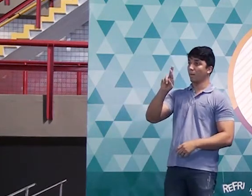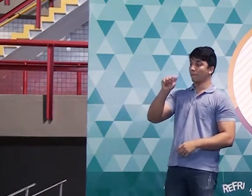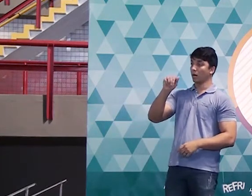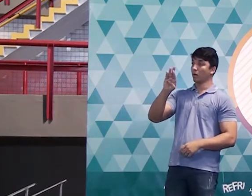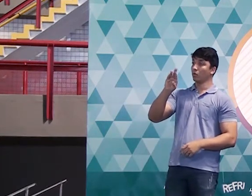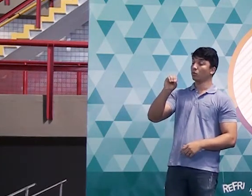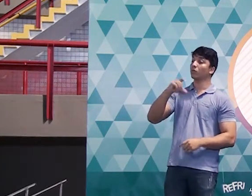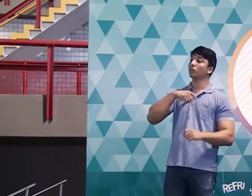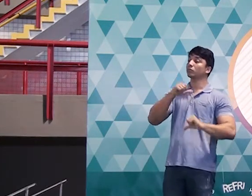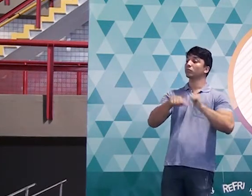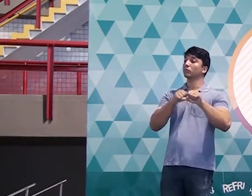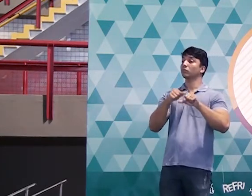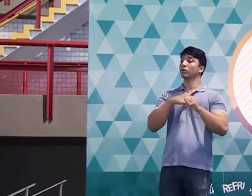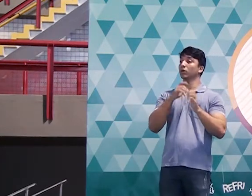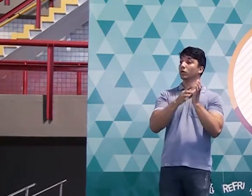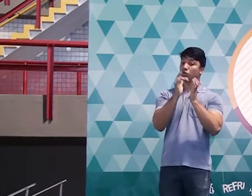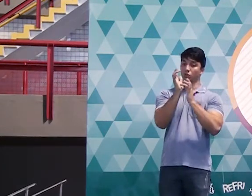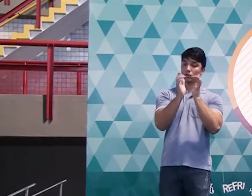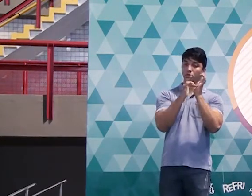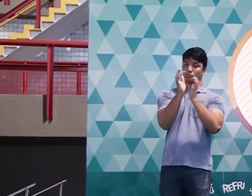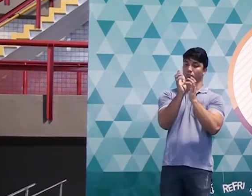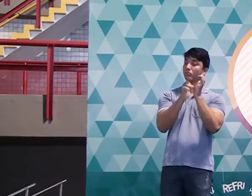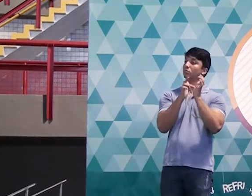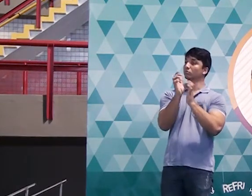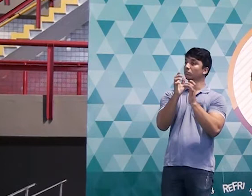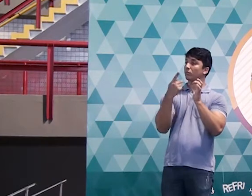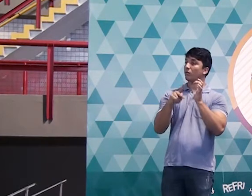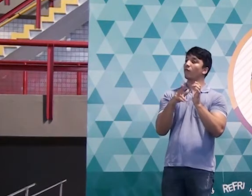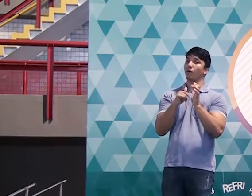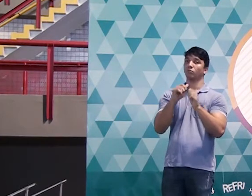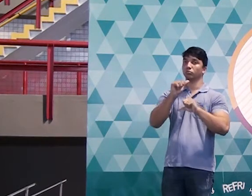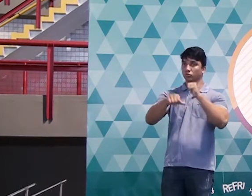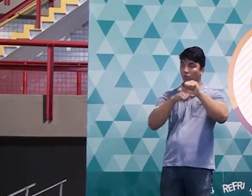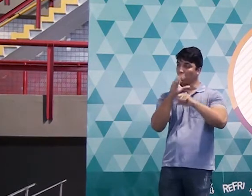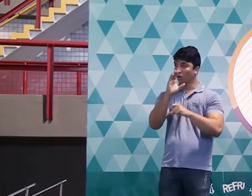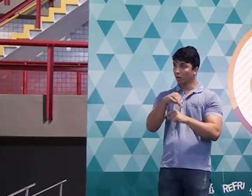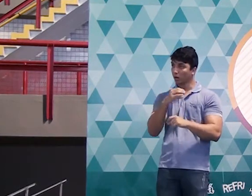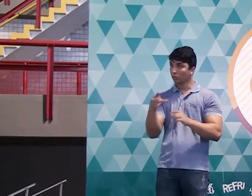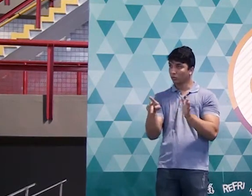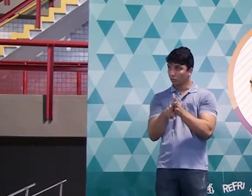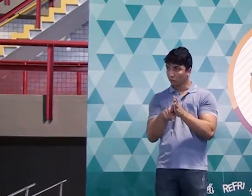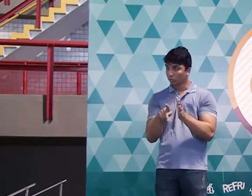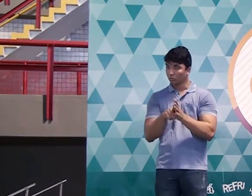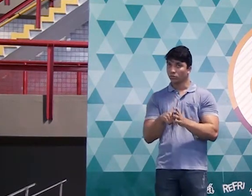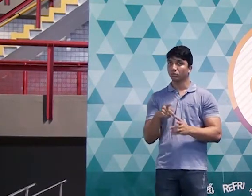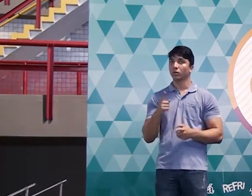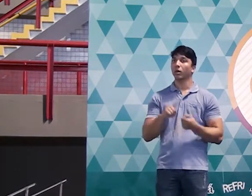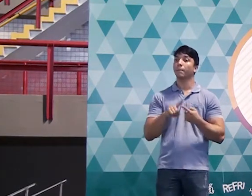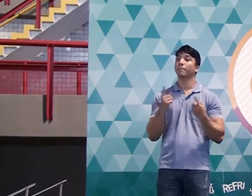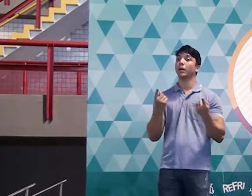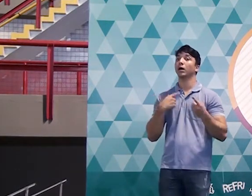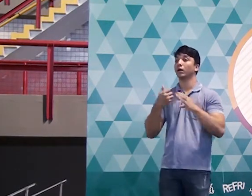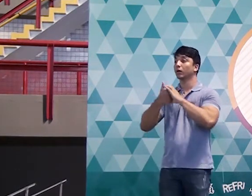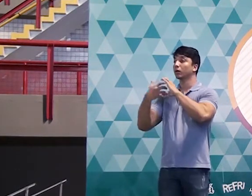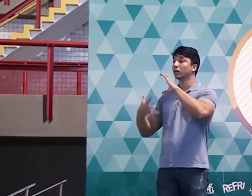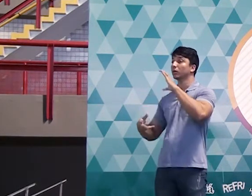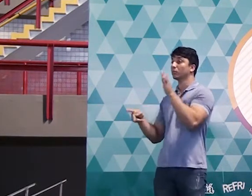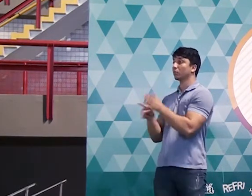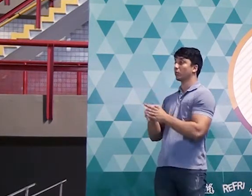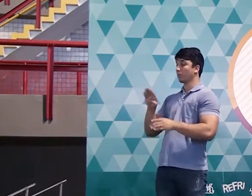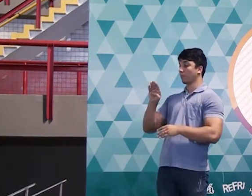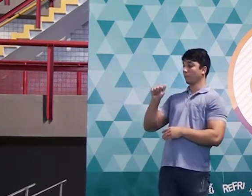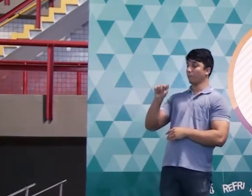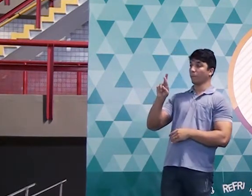O que vai acontecer com o cristianismo? Ele vai ser cristão, apostólico romano, mas ele tem características